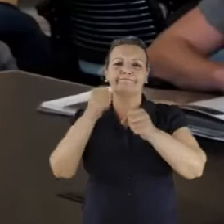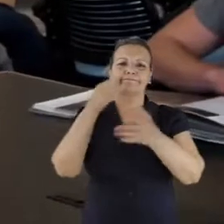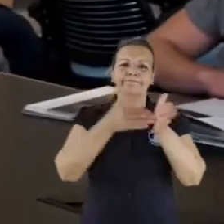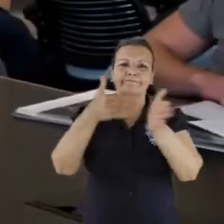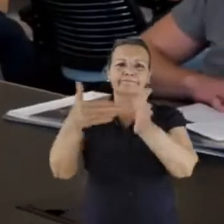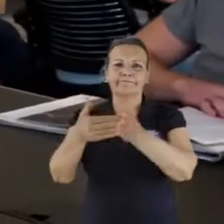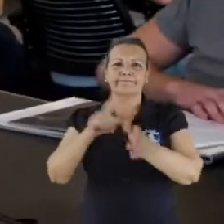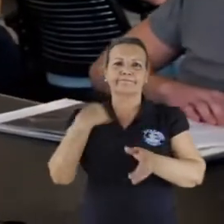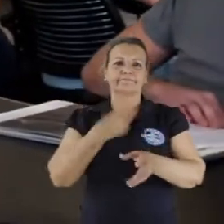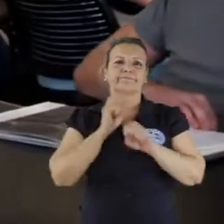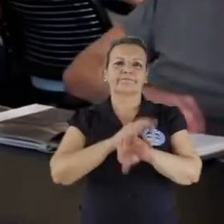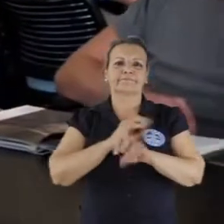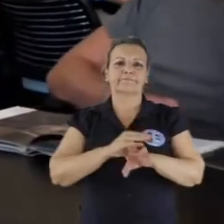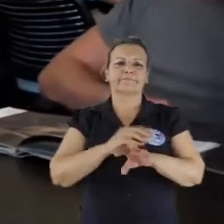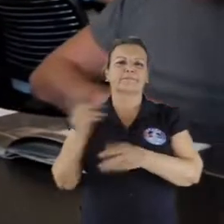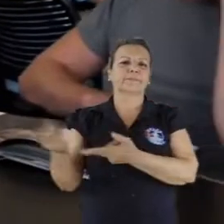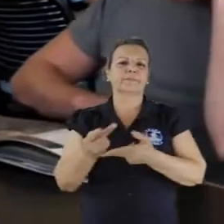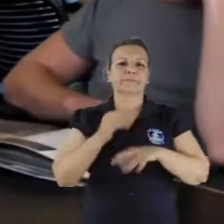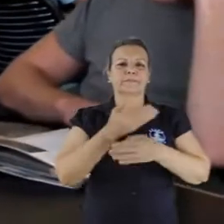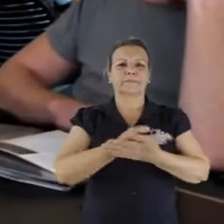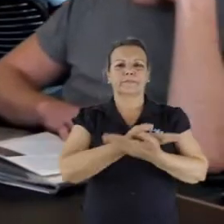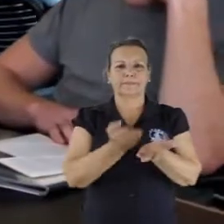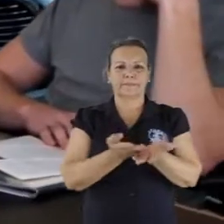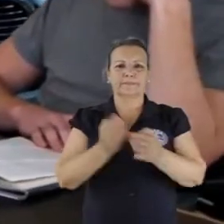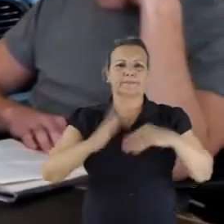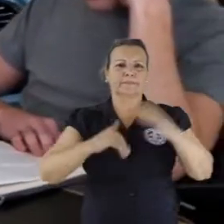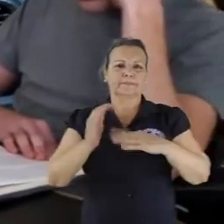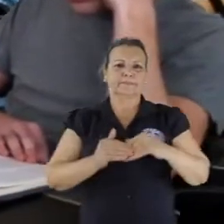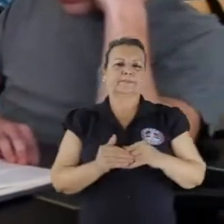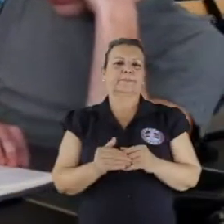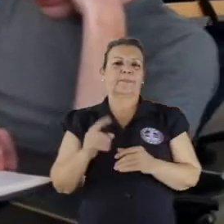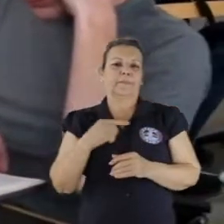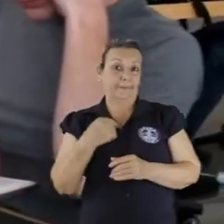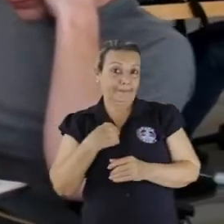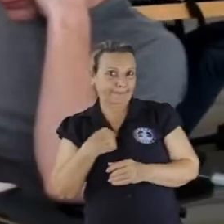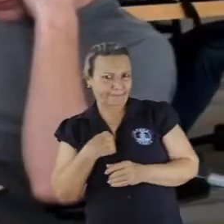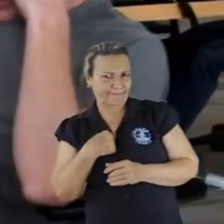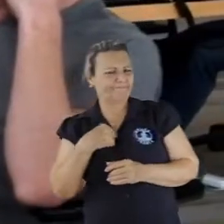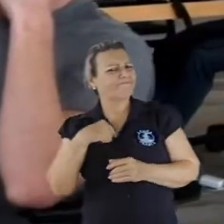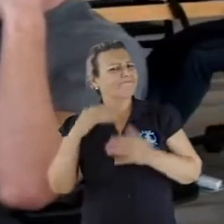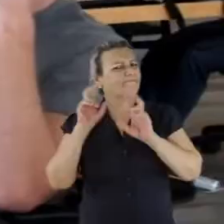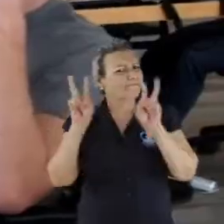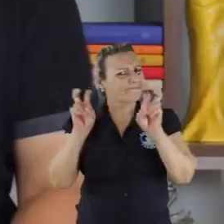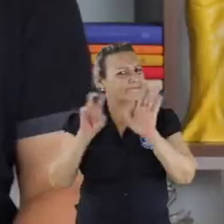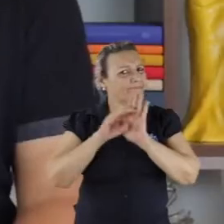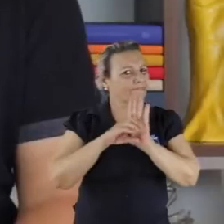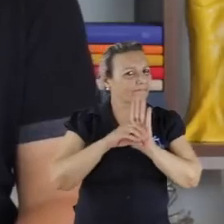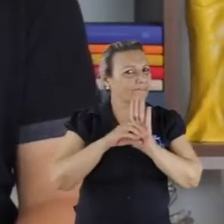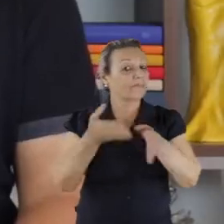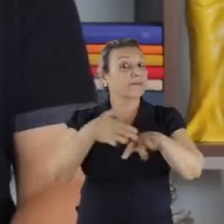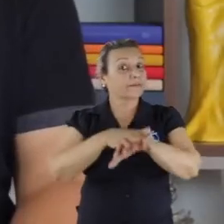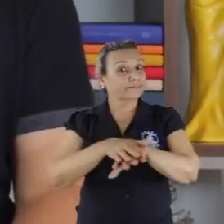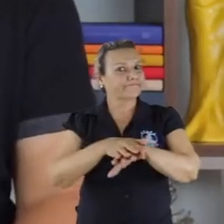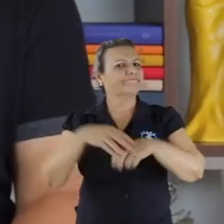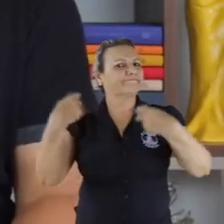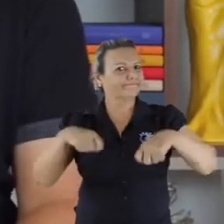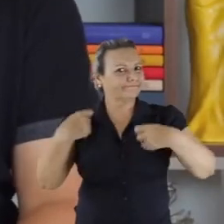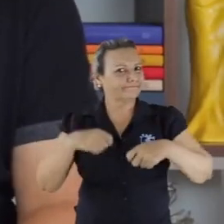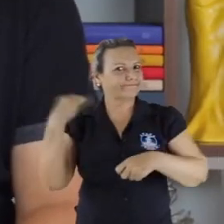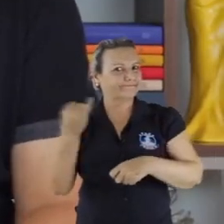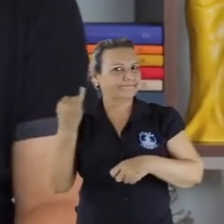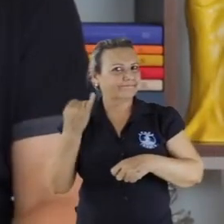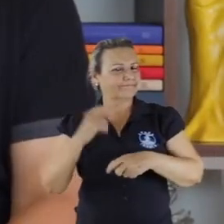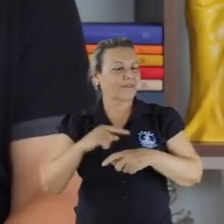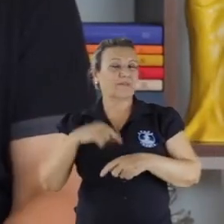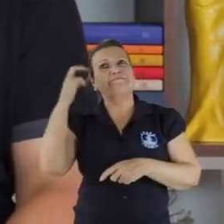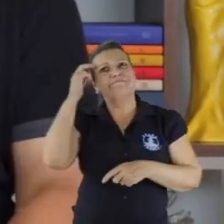é o maior exemplo da ruptura que nosso ensino traz com a aplicação prática. A mim, chega o conceito de que a inclusão é